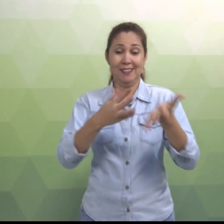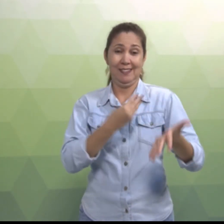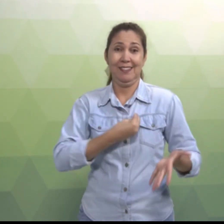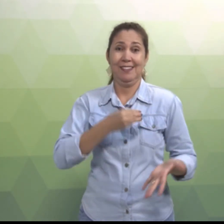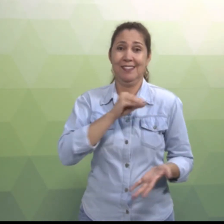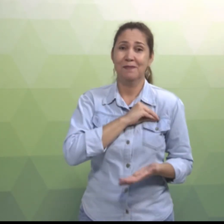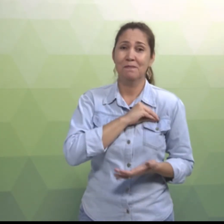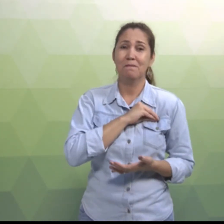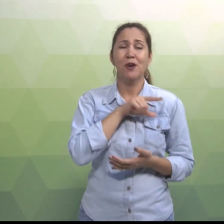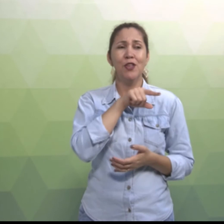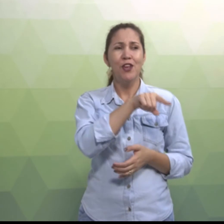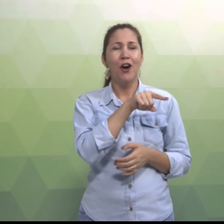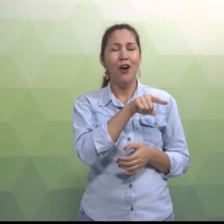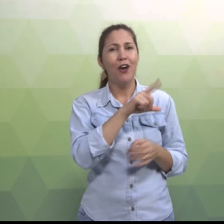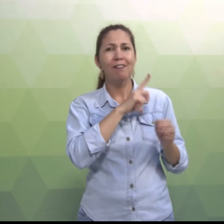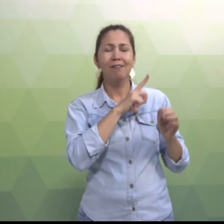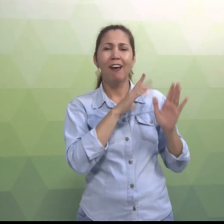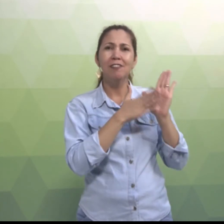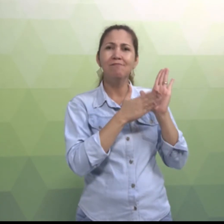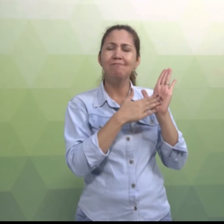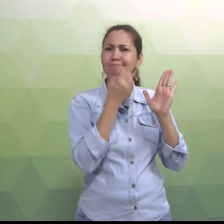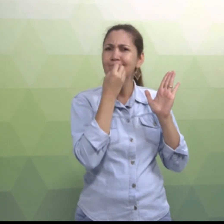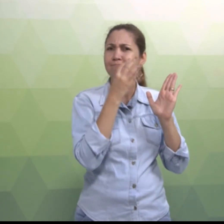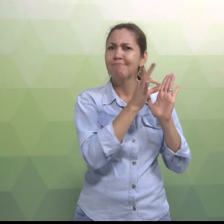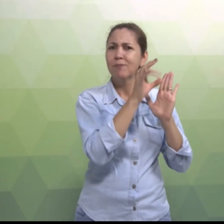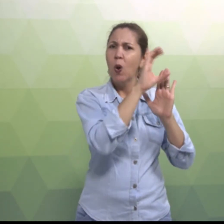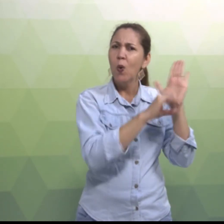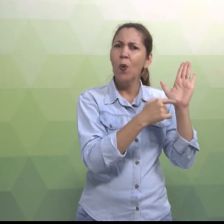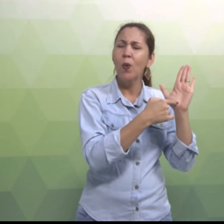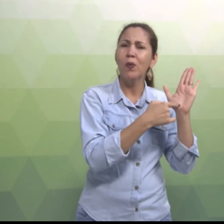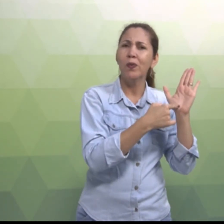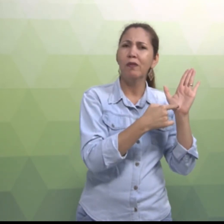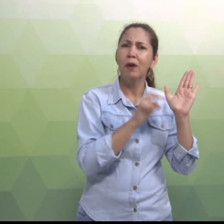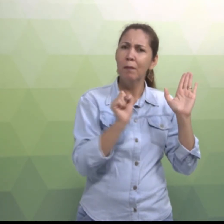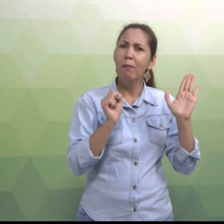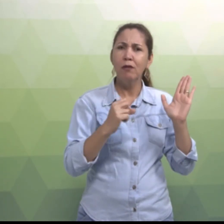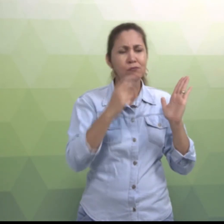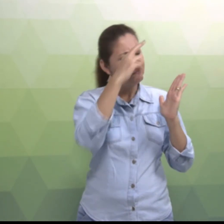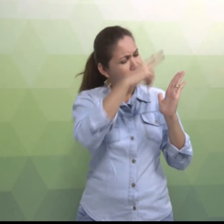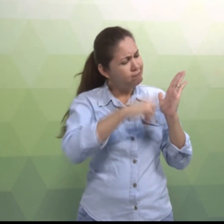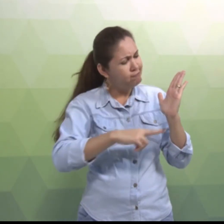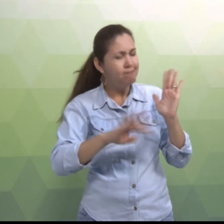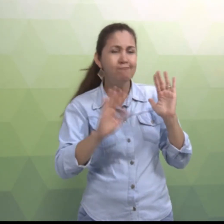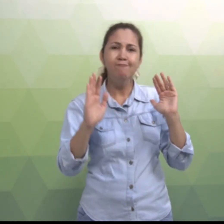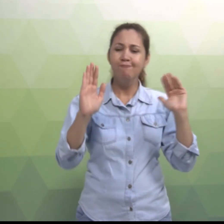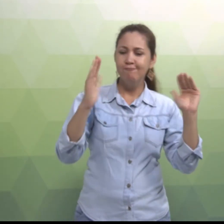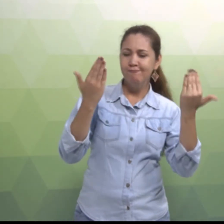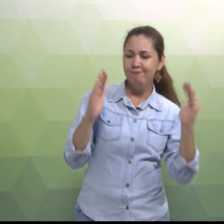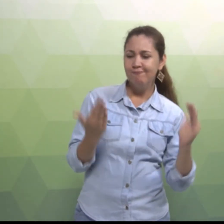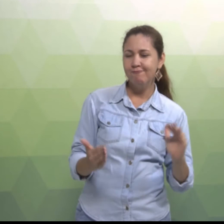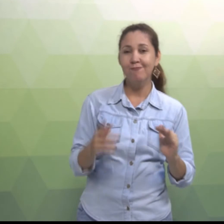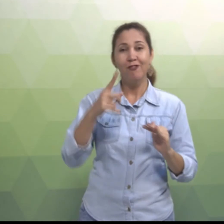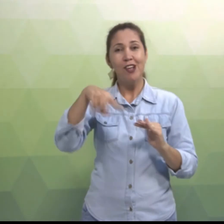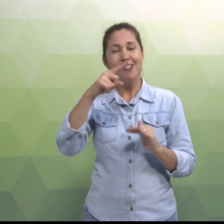Libras. Lá é para o ensino do espanhol. Então, vamos ler e fazer uma comparação, de forma que possamos